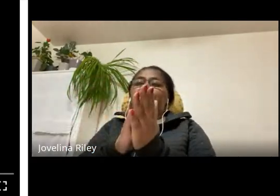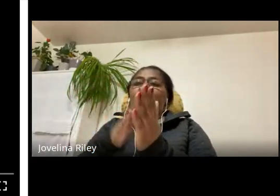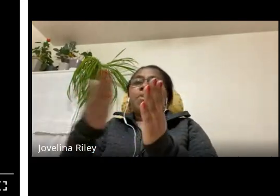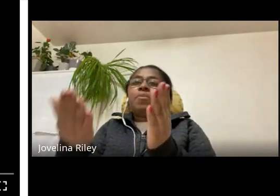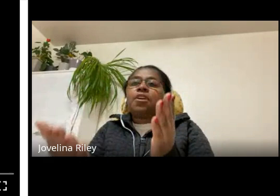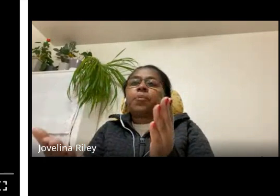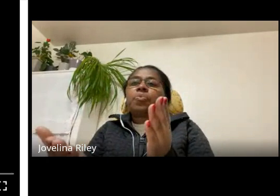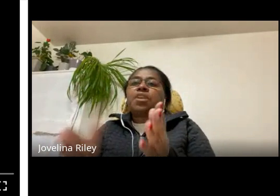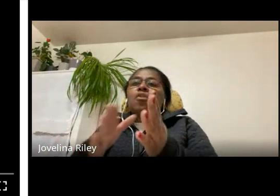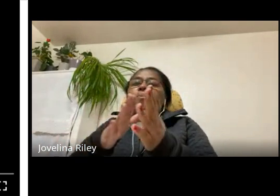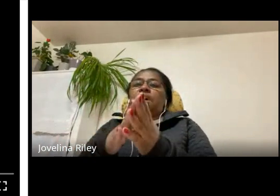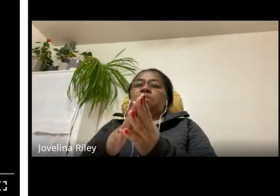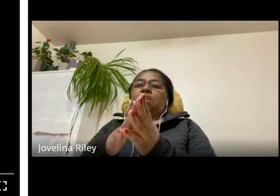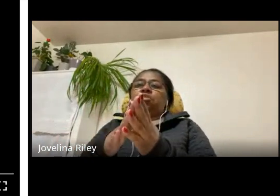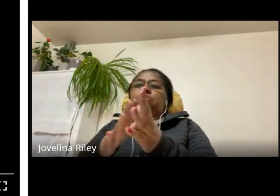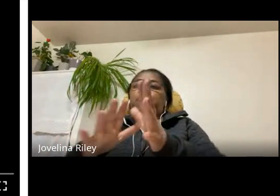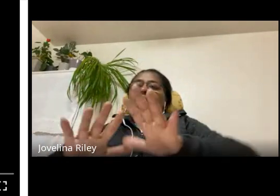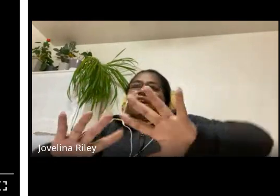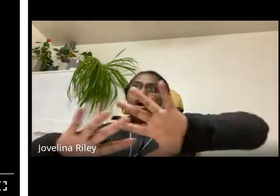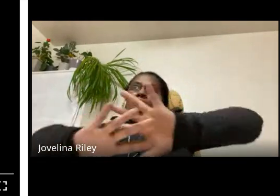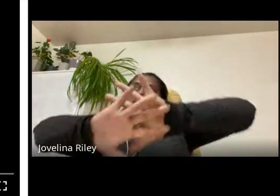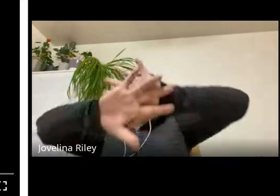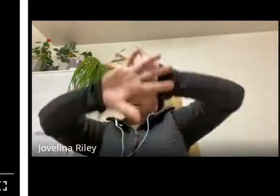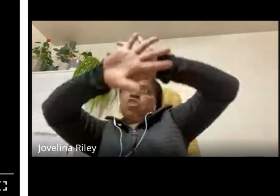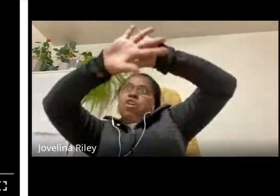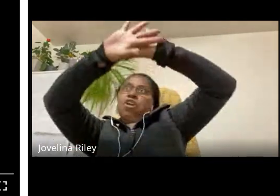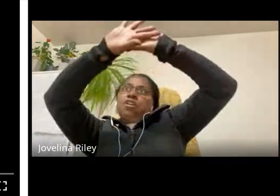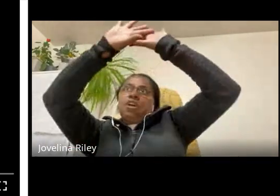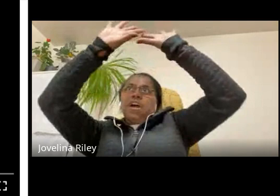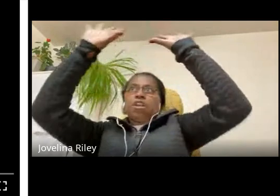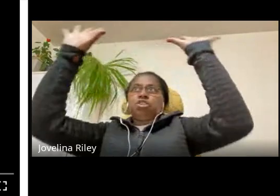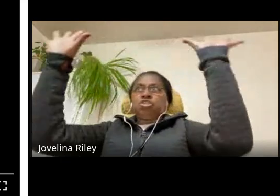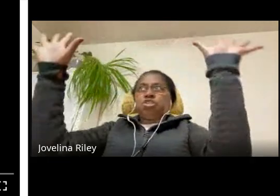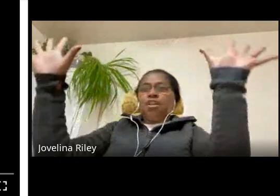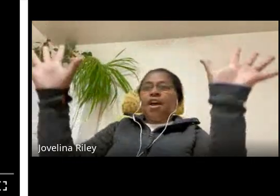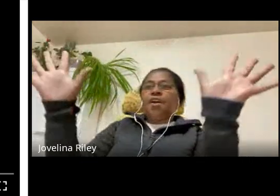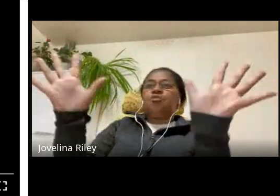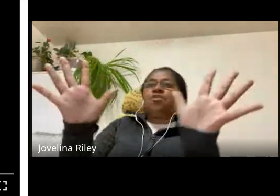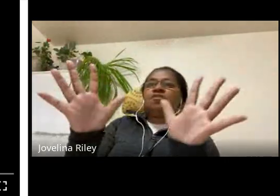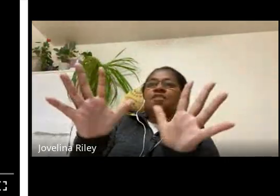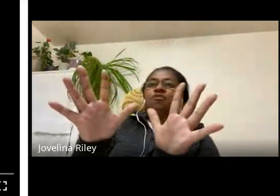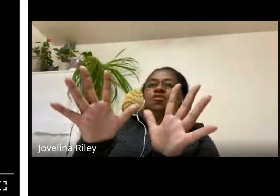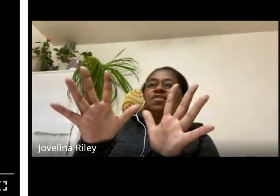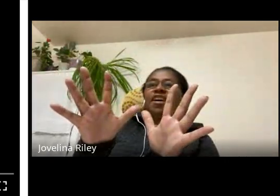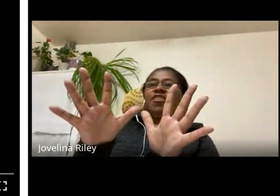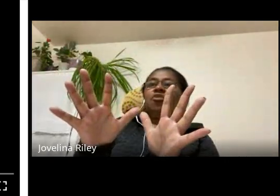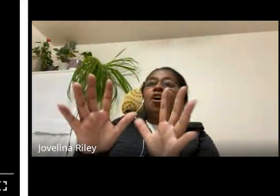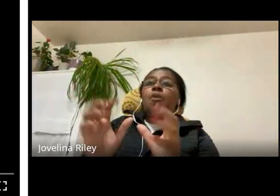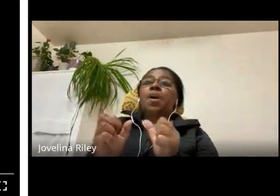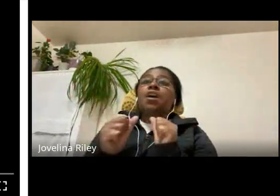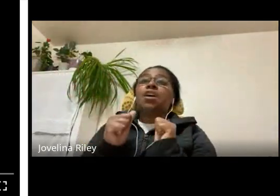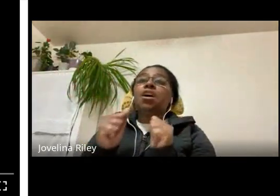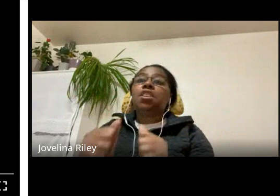sai fora da Bíblia, mas a gente faz aquele cenário